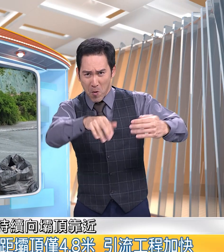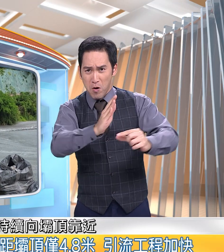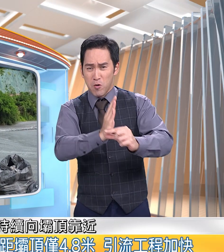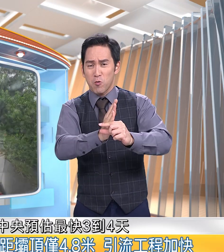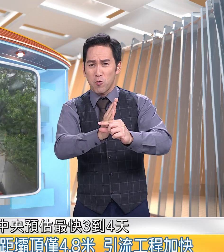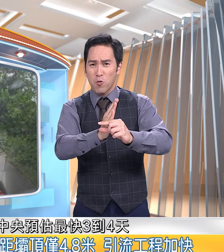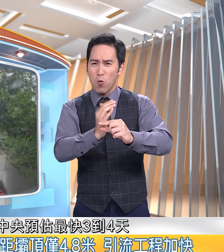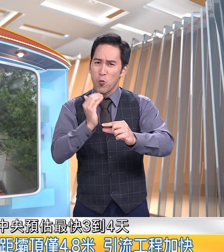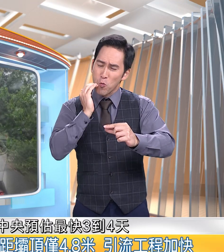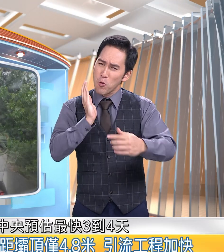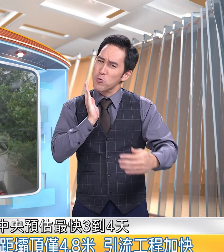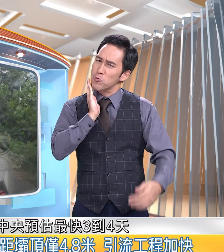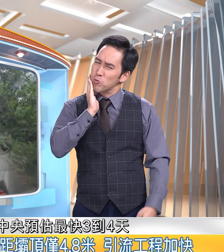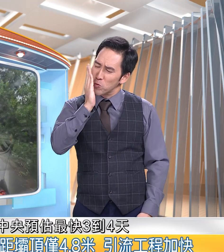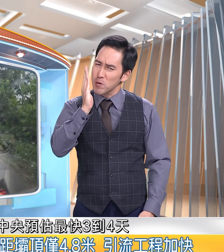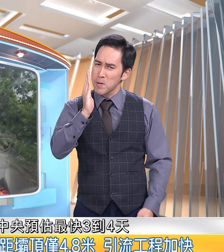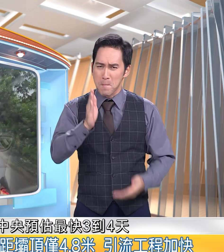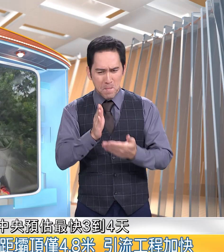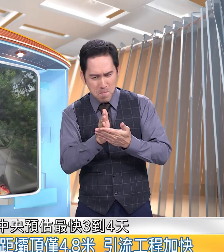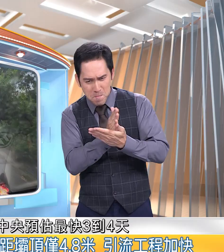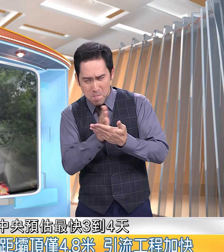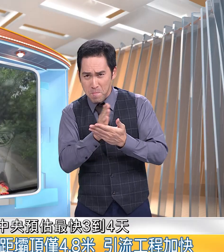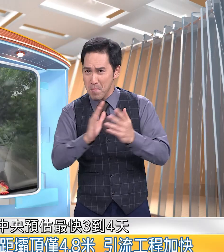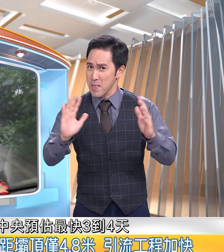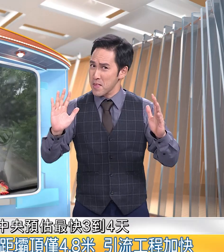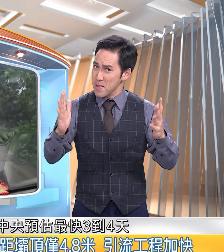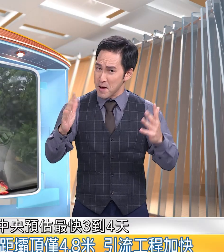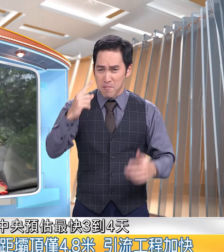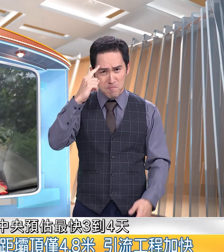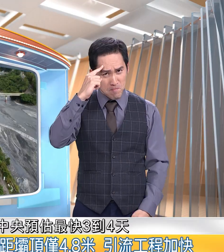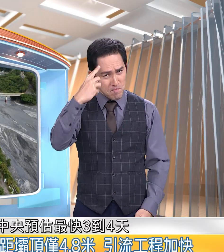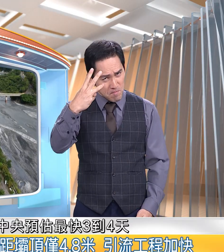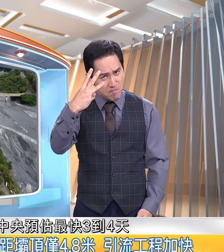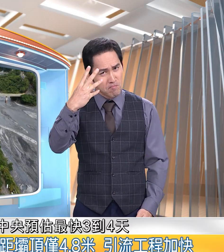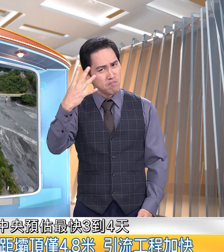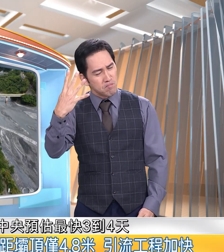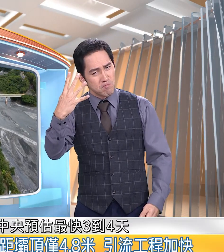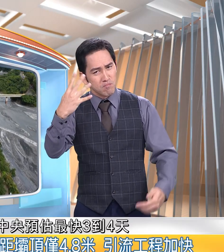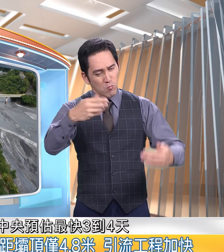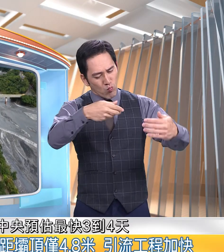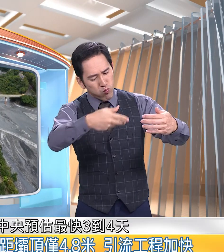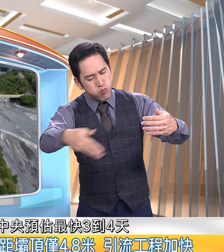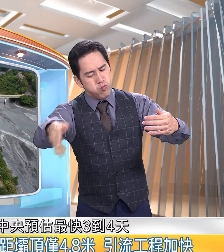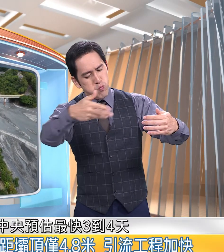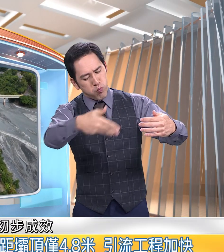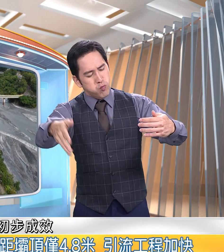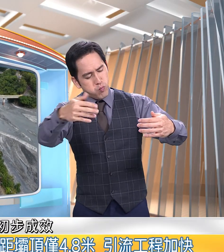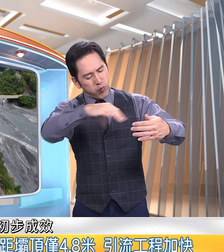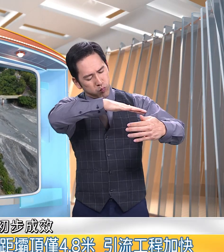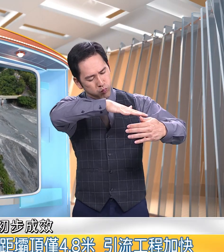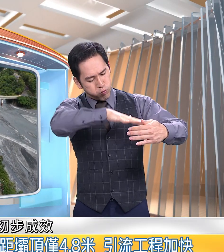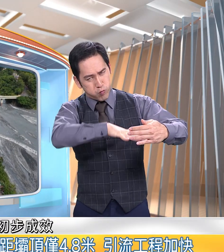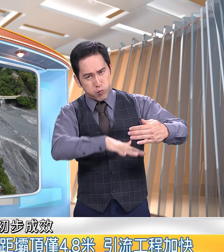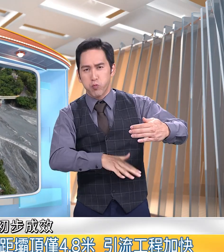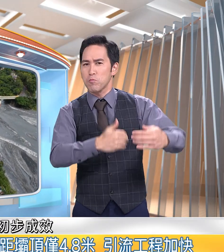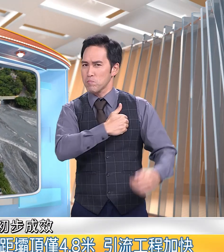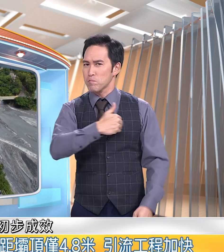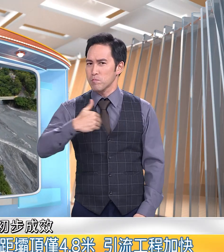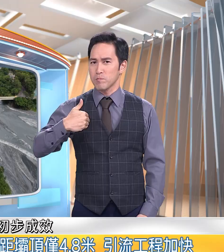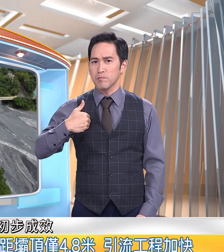如果顺利的话，中央预估最快3到4天降坝引流会有初步